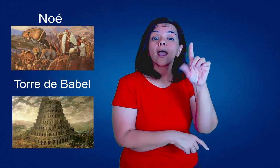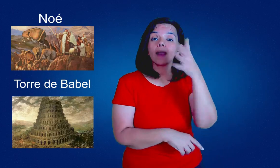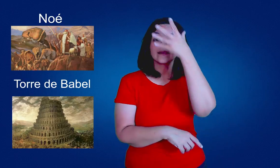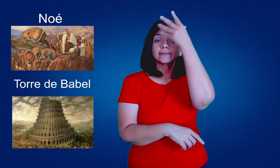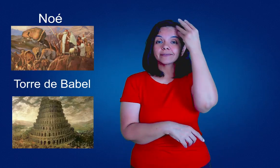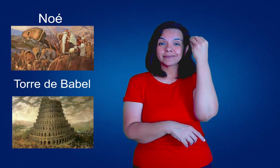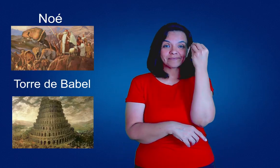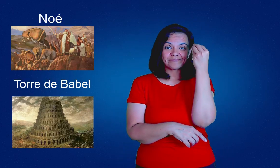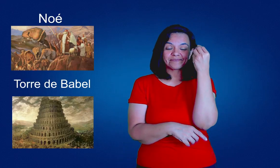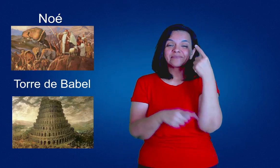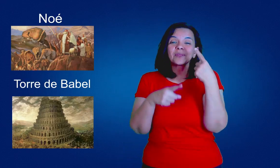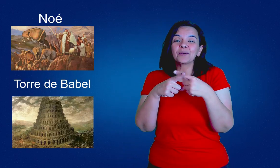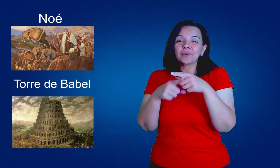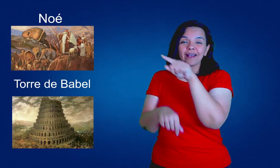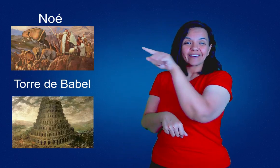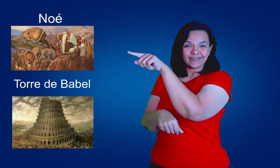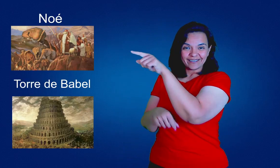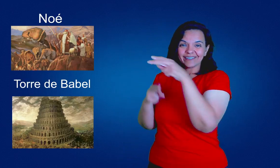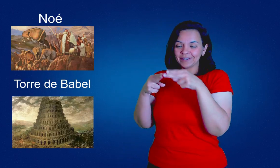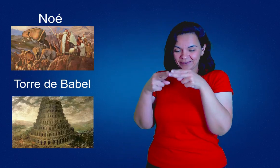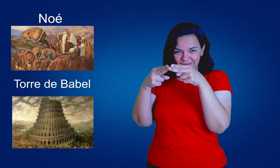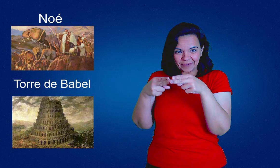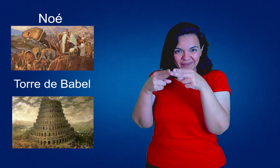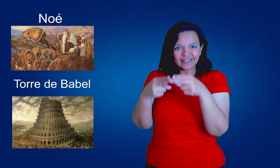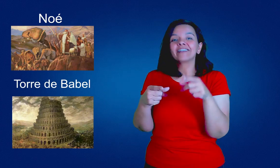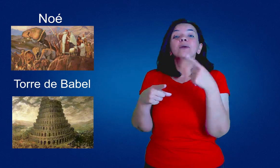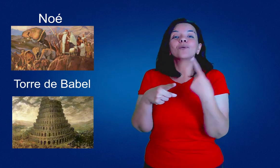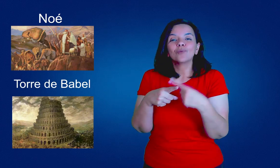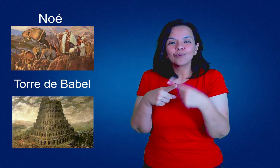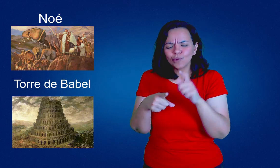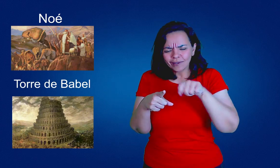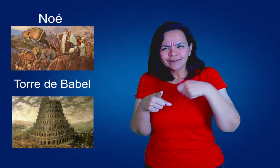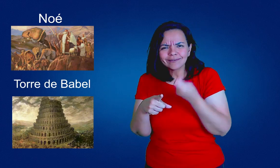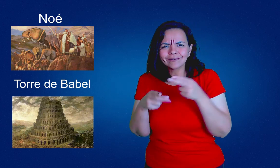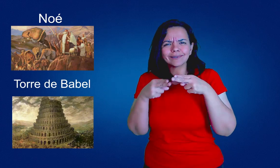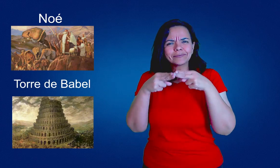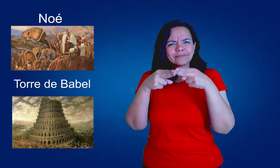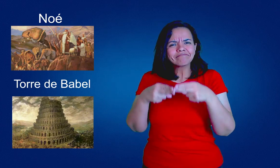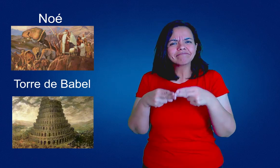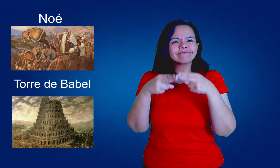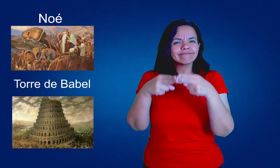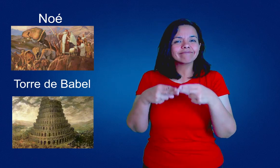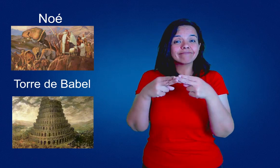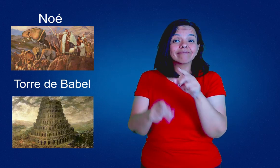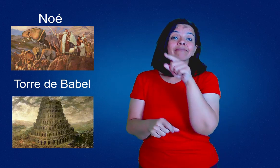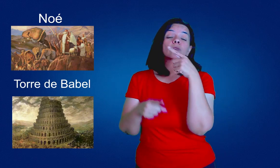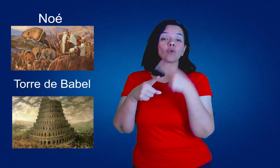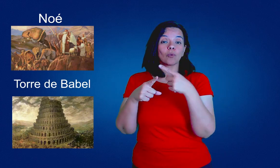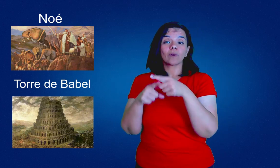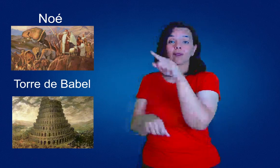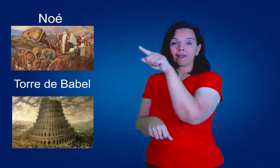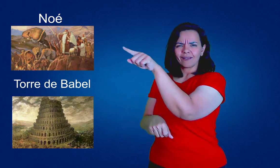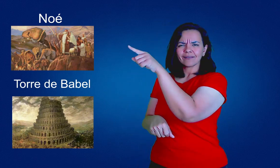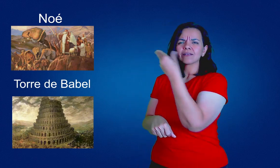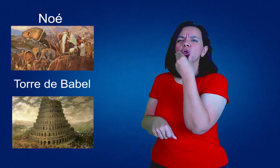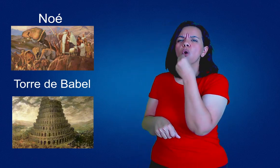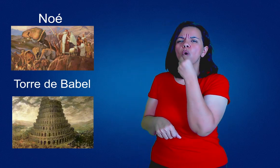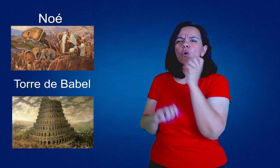que o sinal ele é feito dessa forma? Ah, calma, eu ia esquecendo. Noé, a sinalização é feita dessa